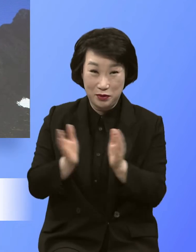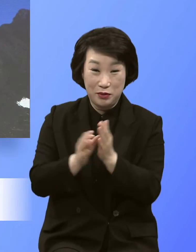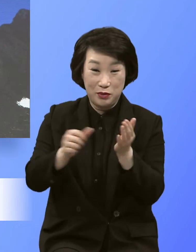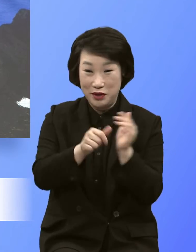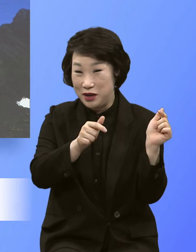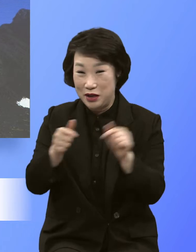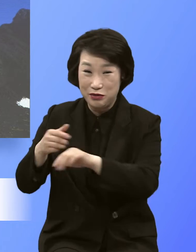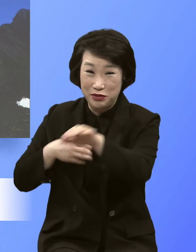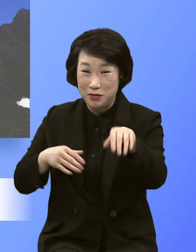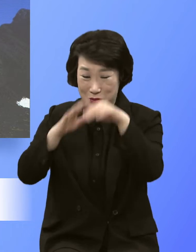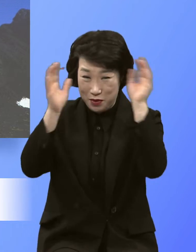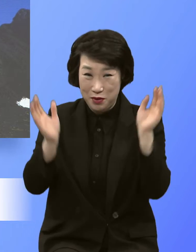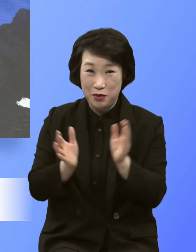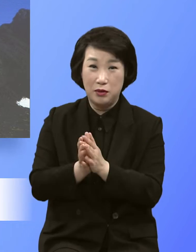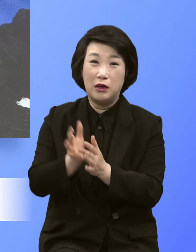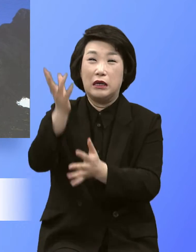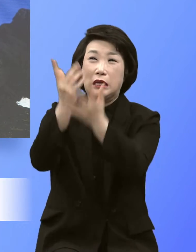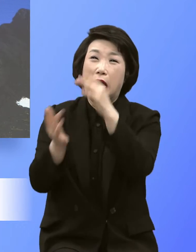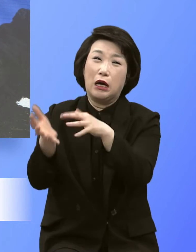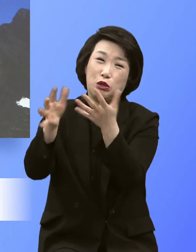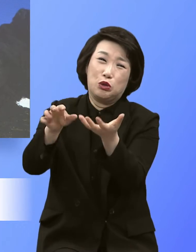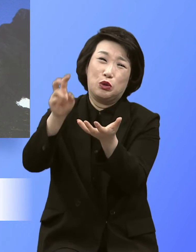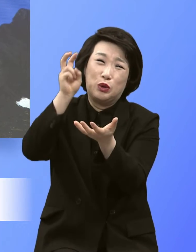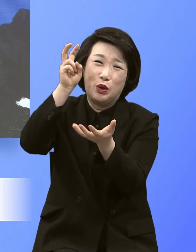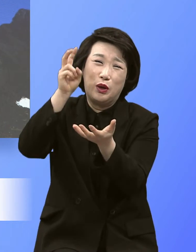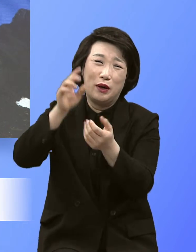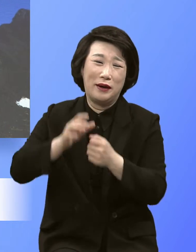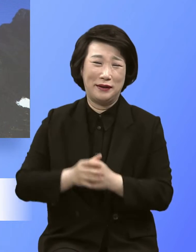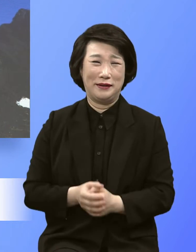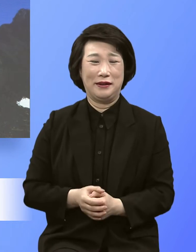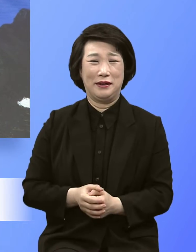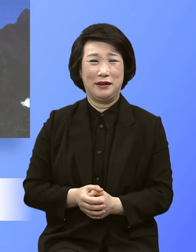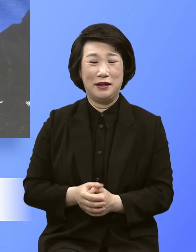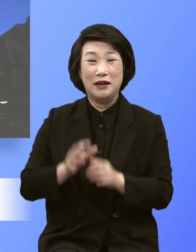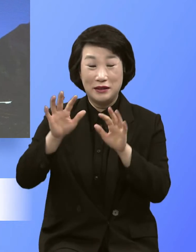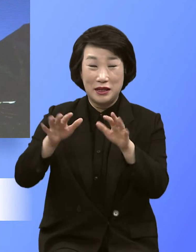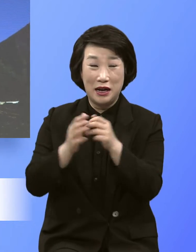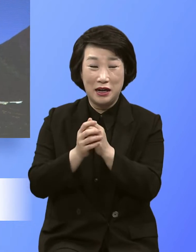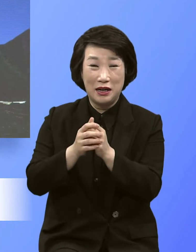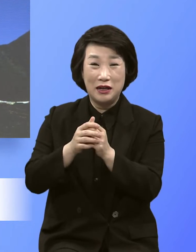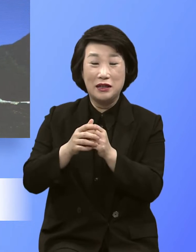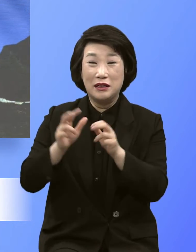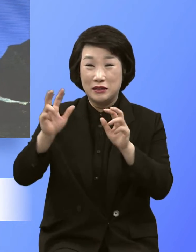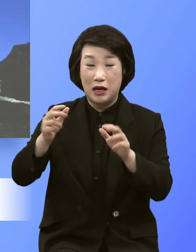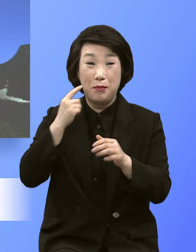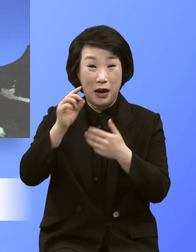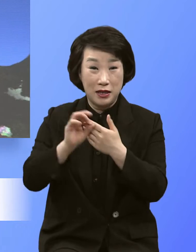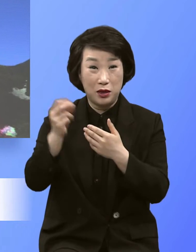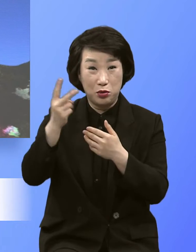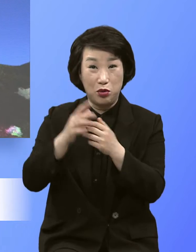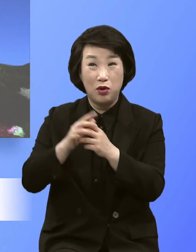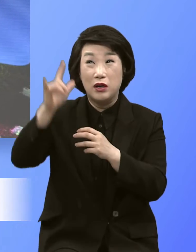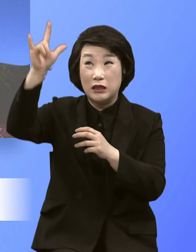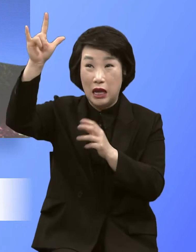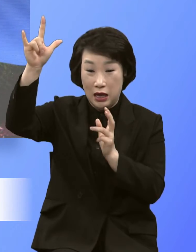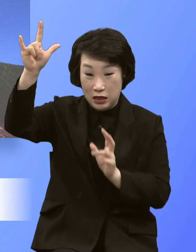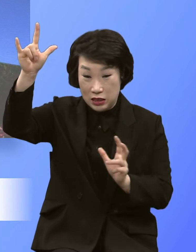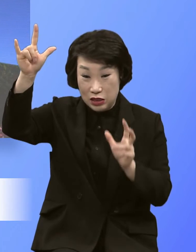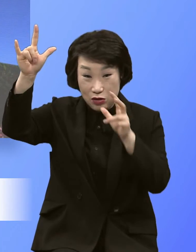다 죽을 것이며 궤도를 벗어나서 만약에